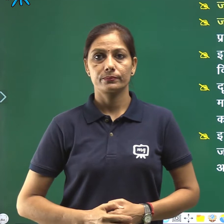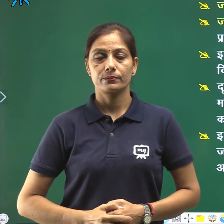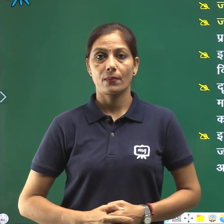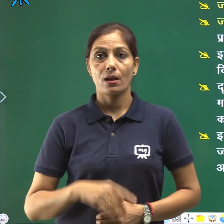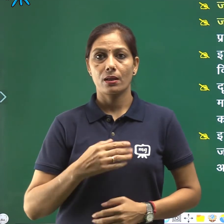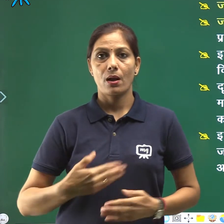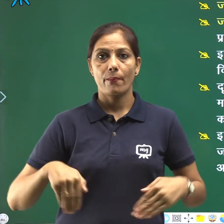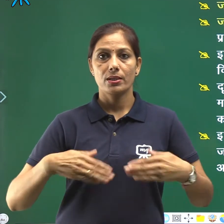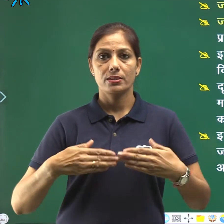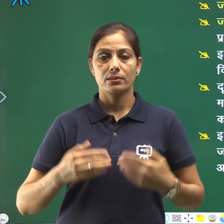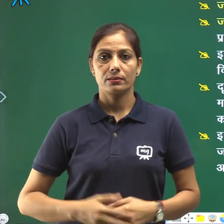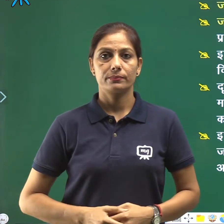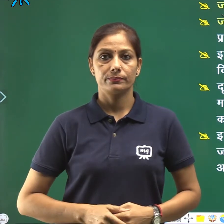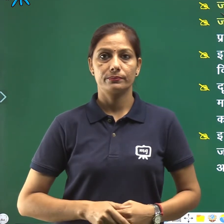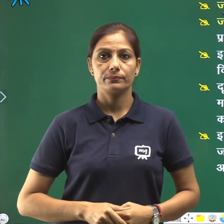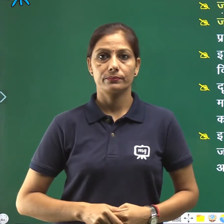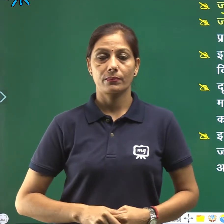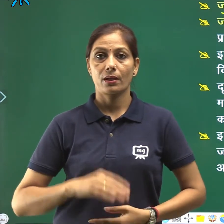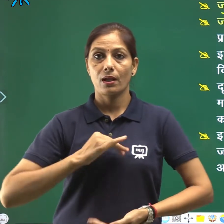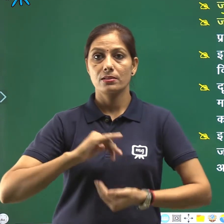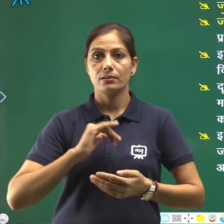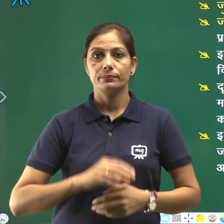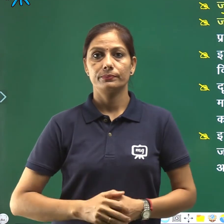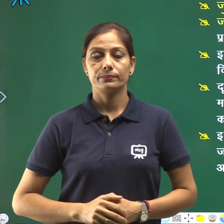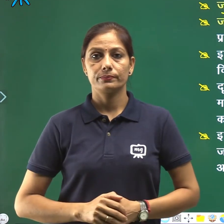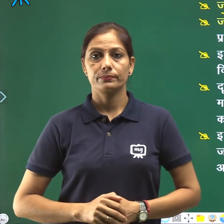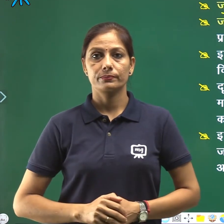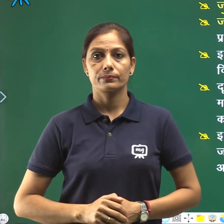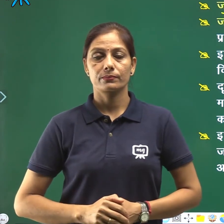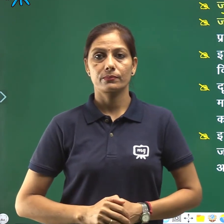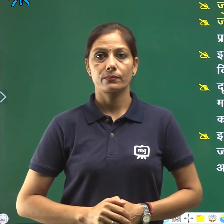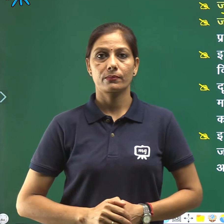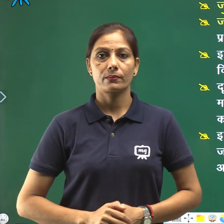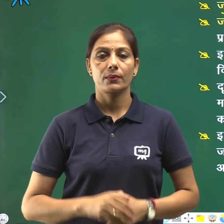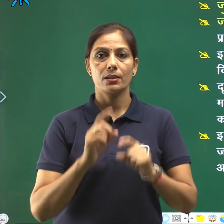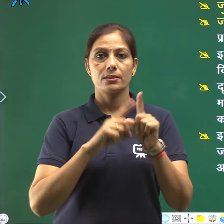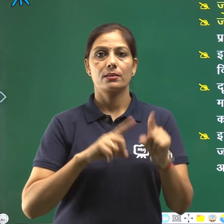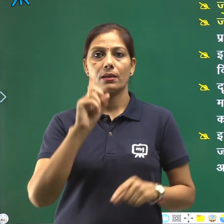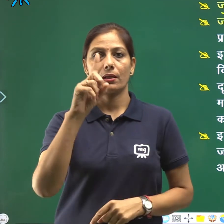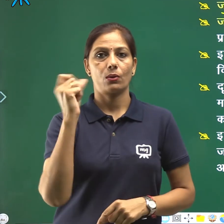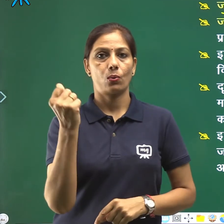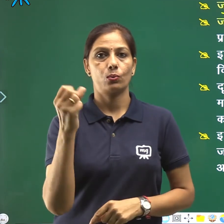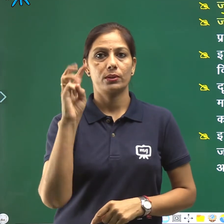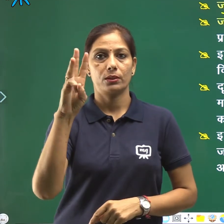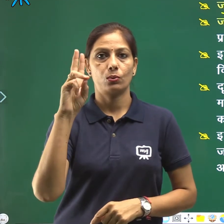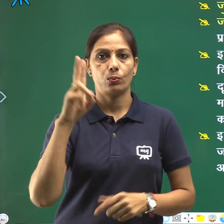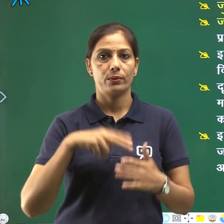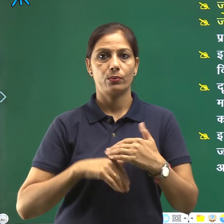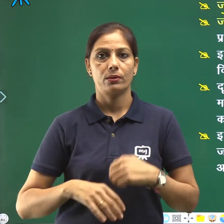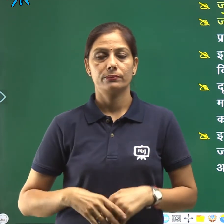इनका परिचय। इनका जन्म सन 1932 ईस्वी में हुआ।